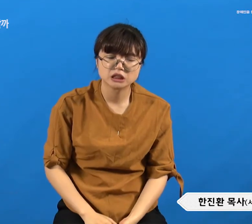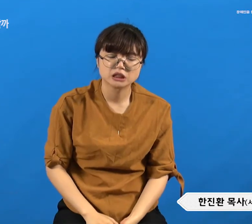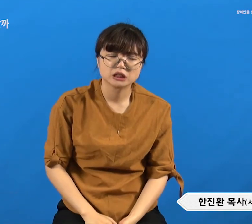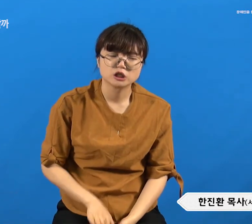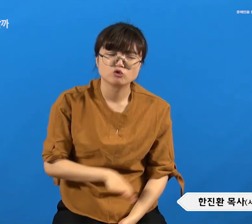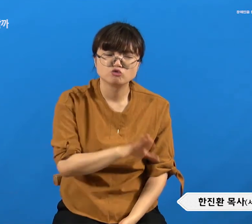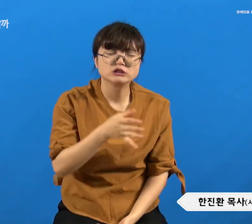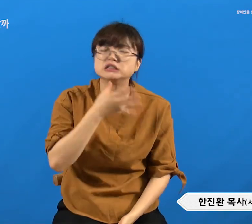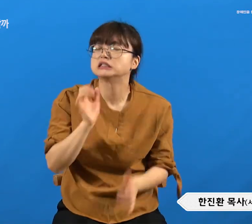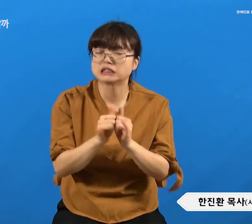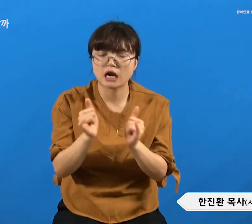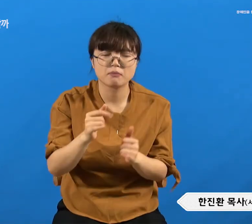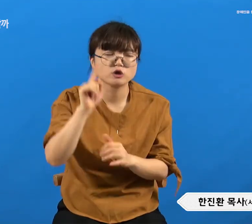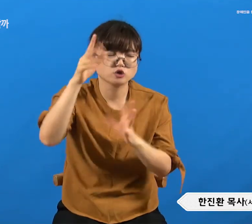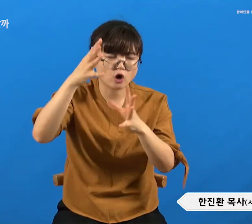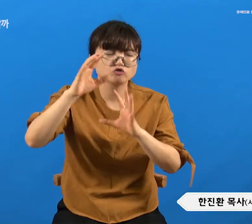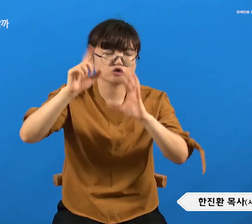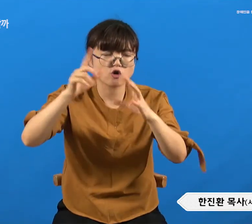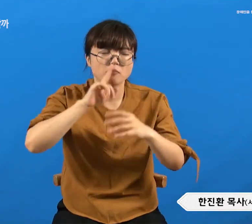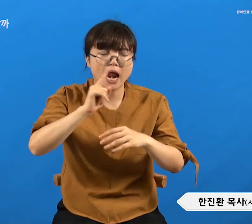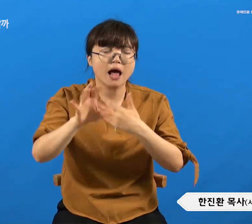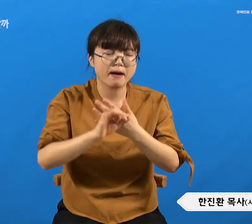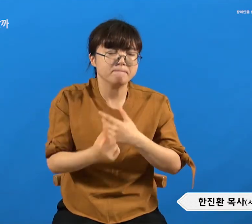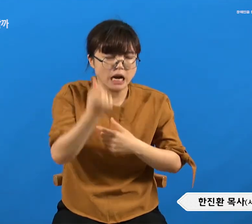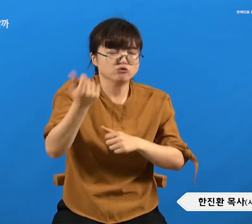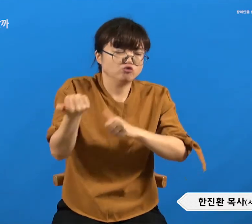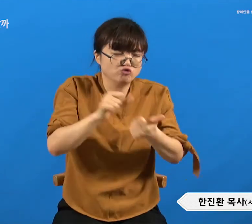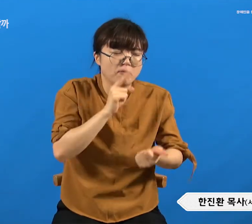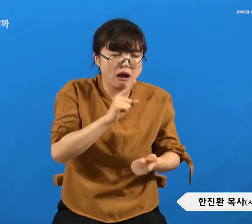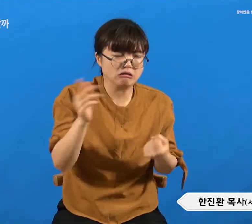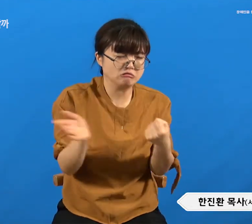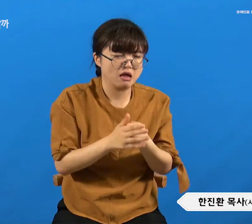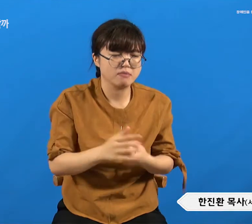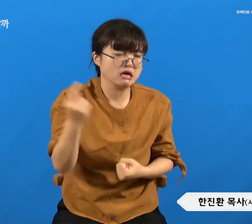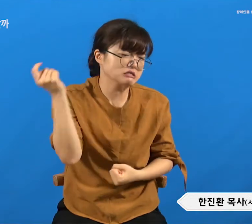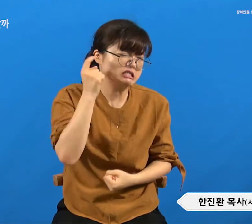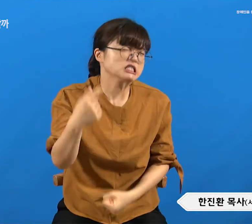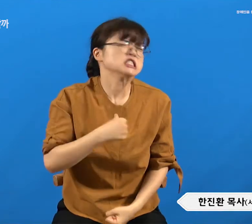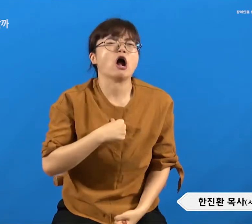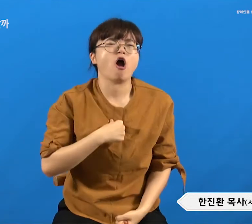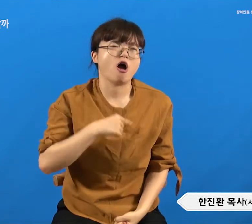천국 하면 그 빨리 죽으라는 말 아닙니까? 듣기 싫어요.